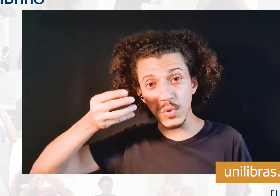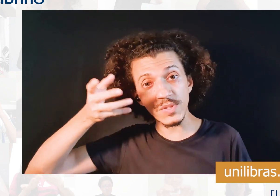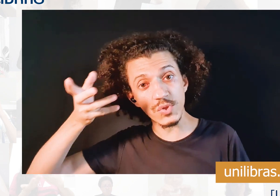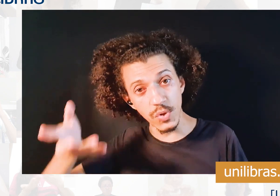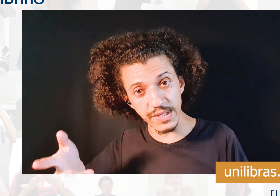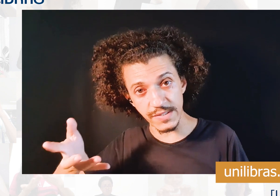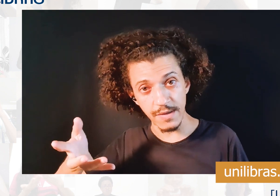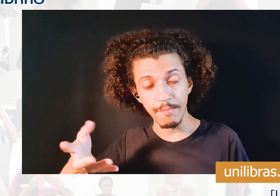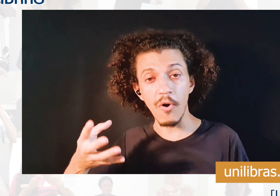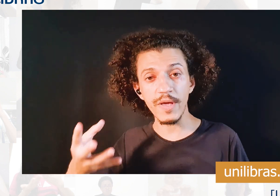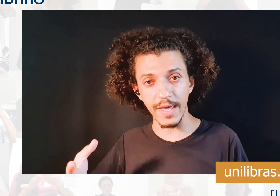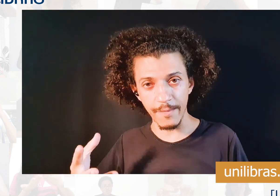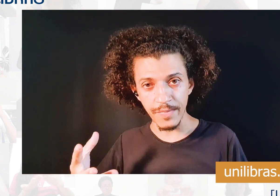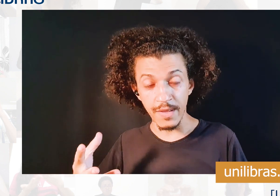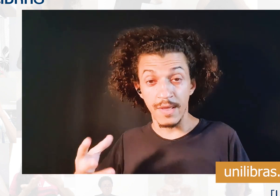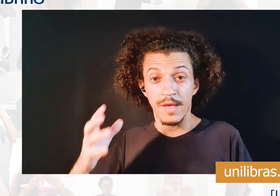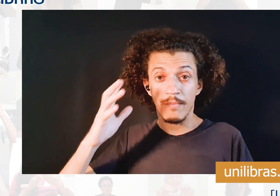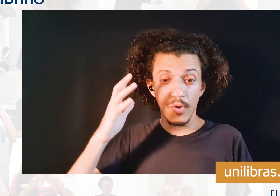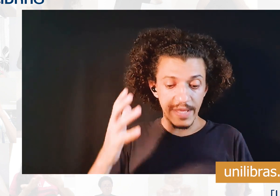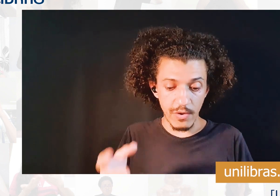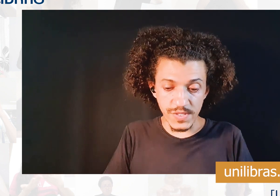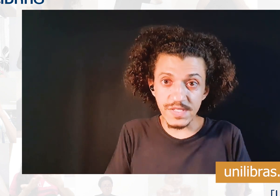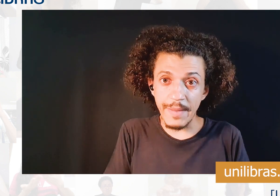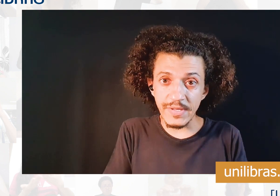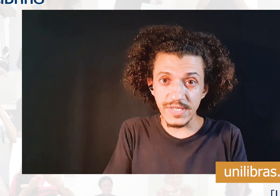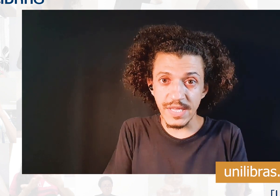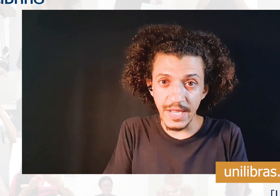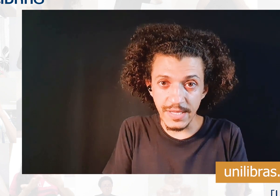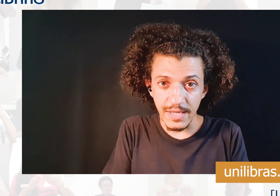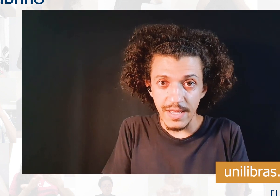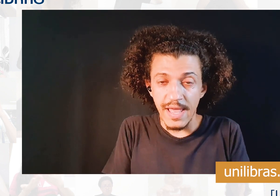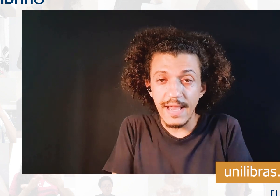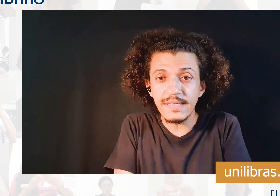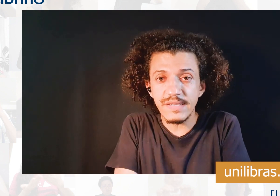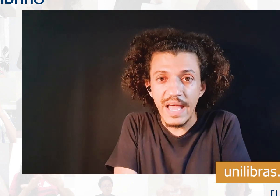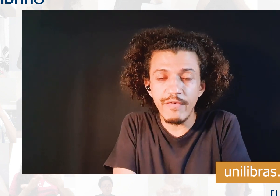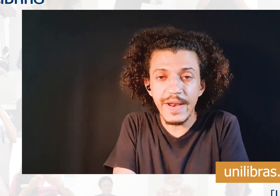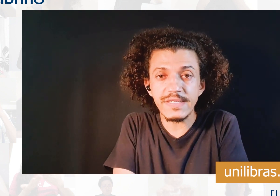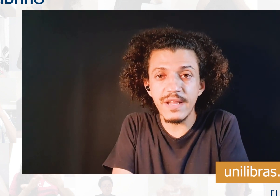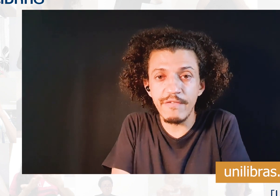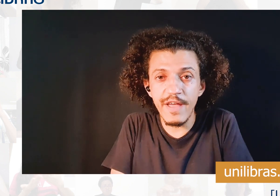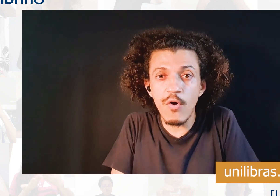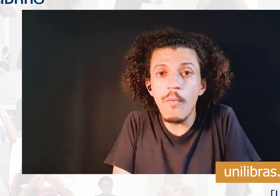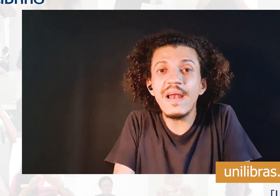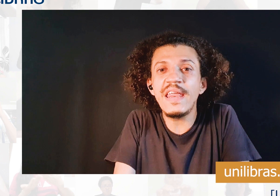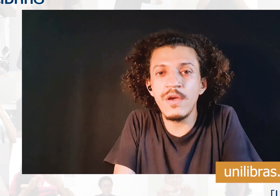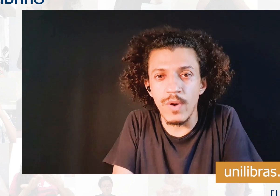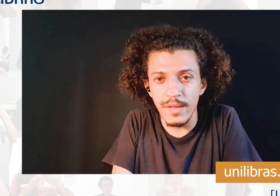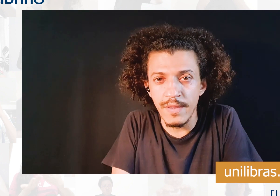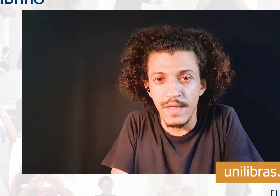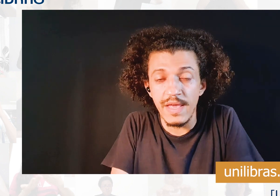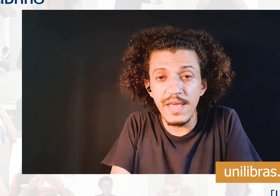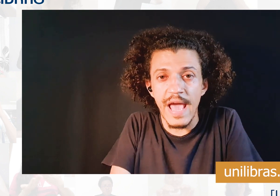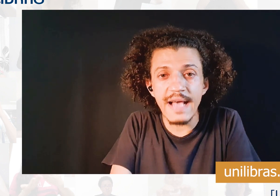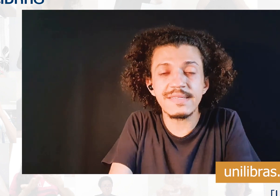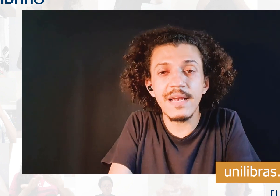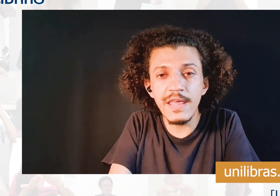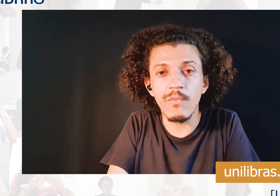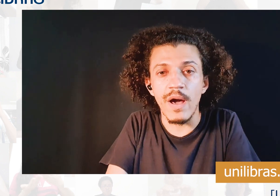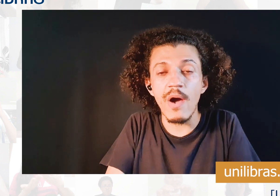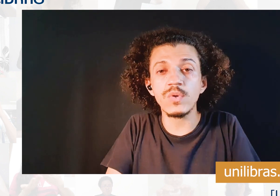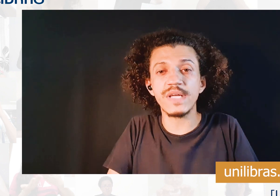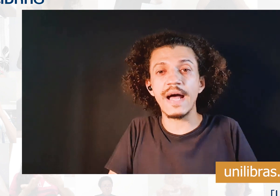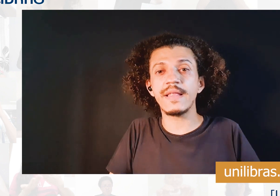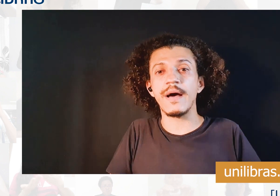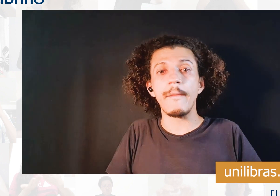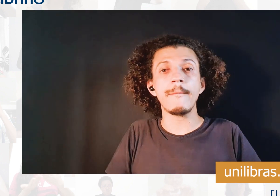nas pessoas surdas. Por quê? Porque o sistema de escrita ele serve para escrever uma língua. E essa